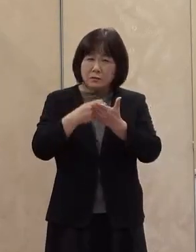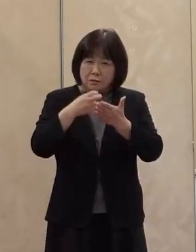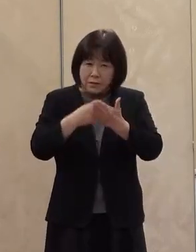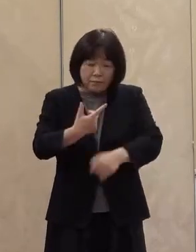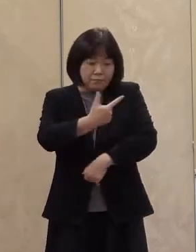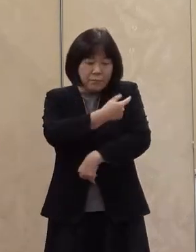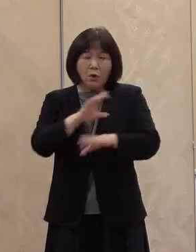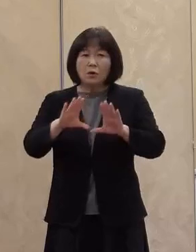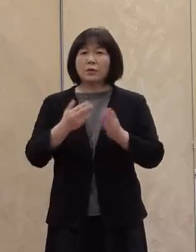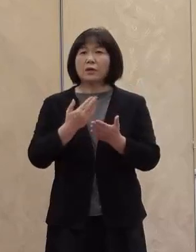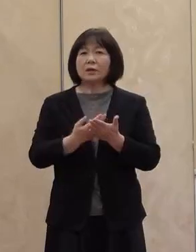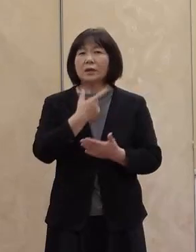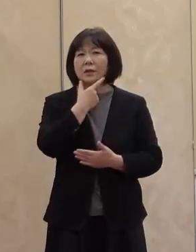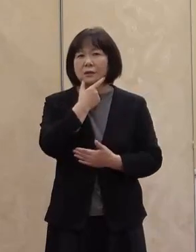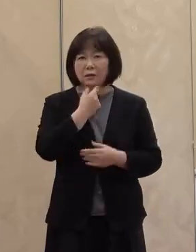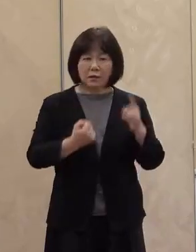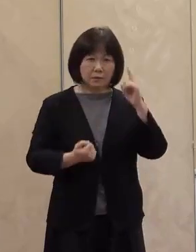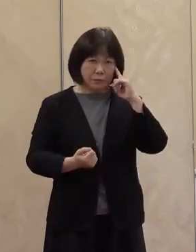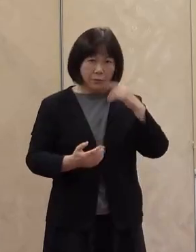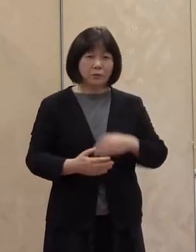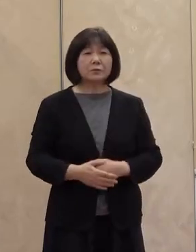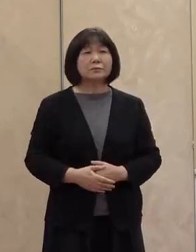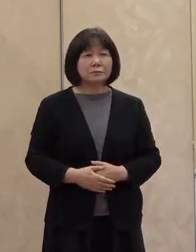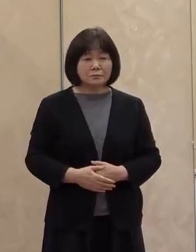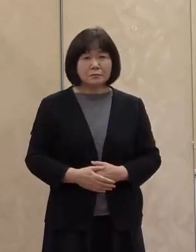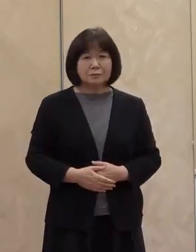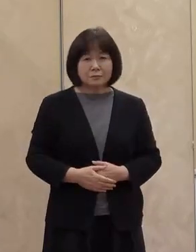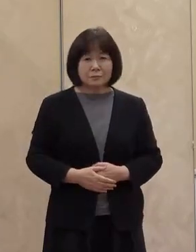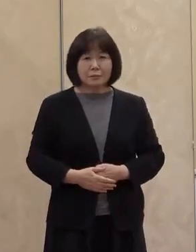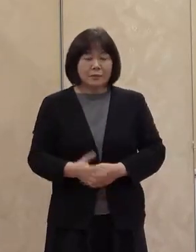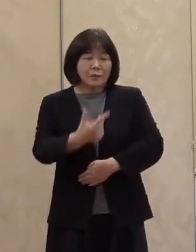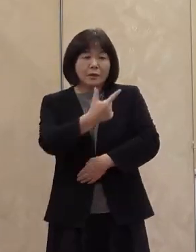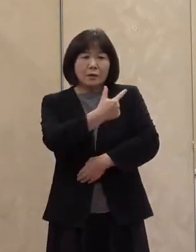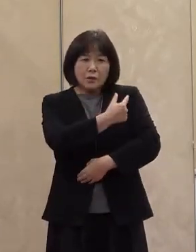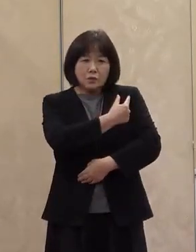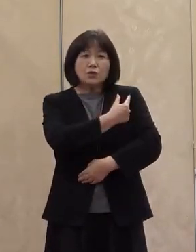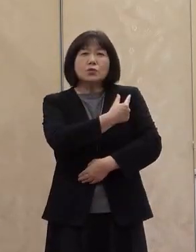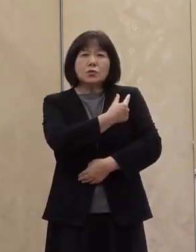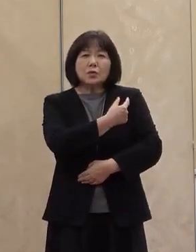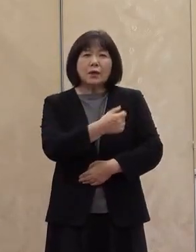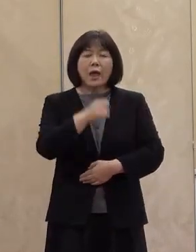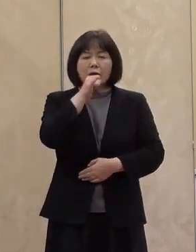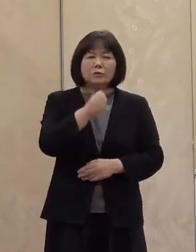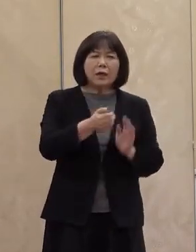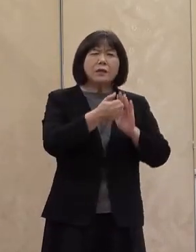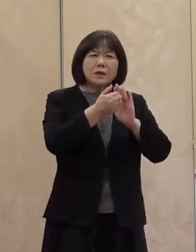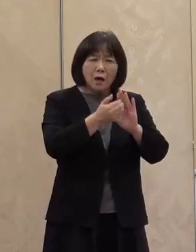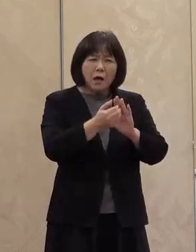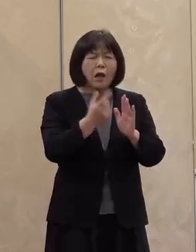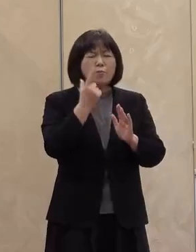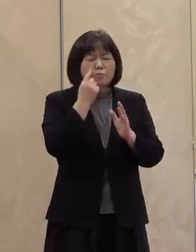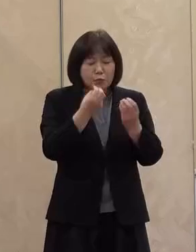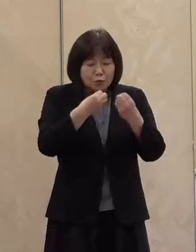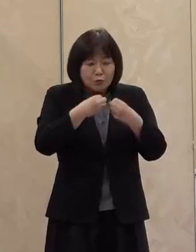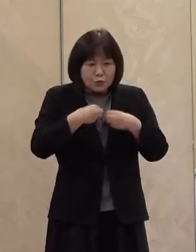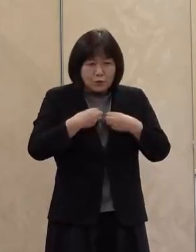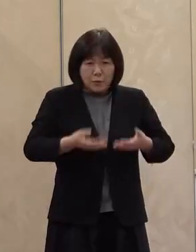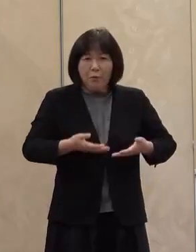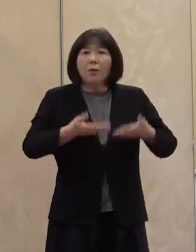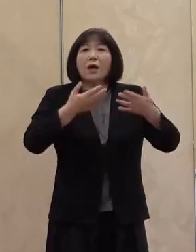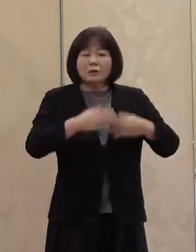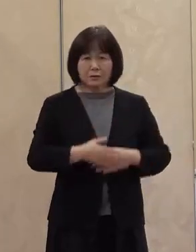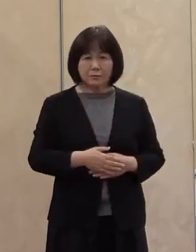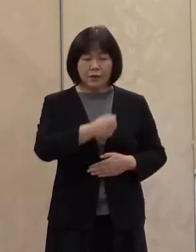いと思います。予防接種を受けていただいて、インフルエンザにできるだけかからないようにする、かかっても重症化 しないようにする、命を